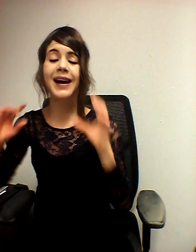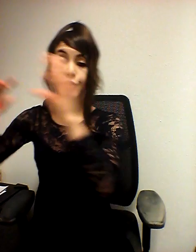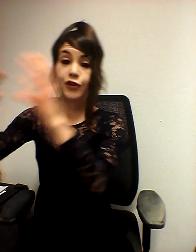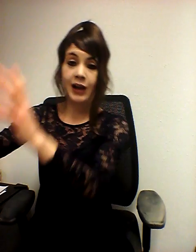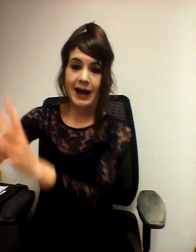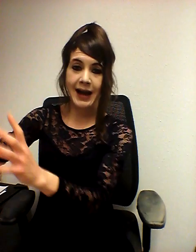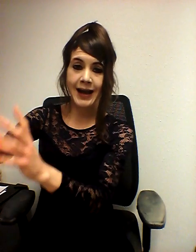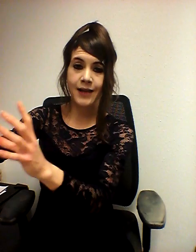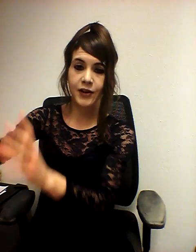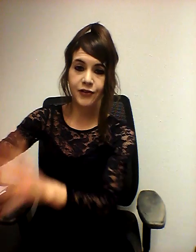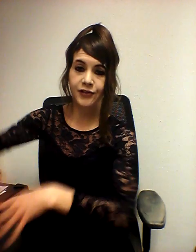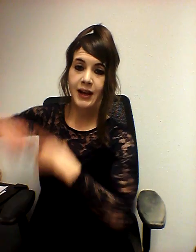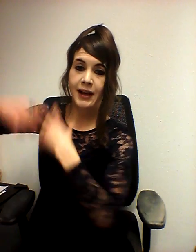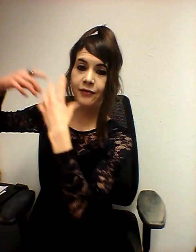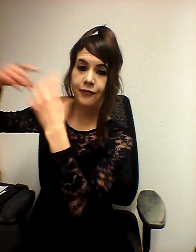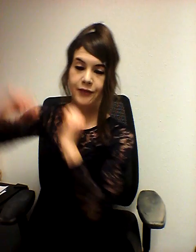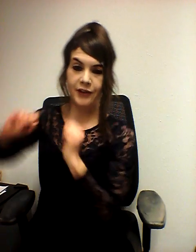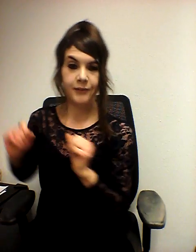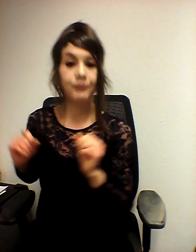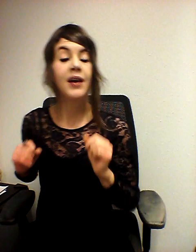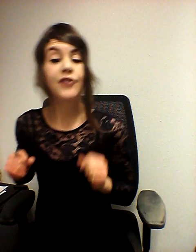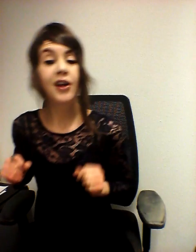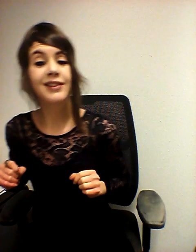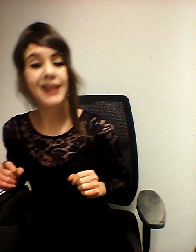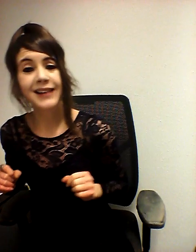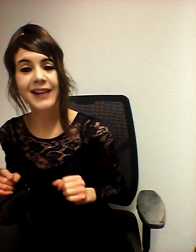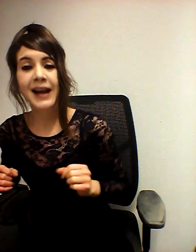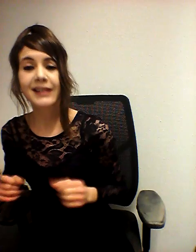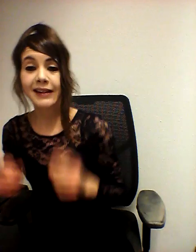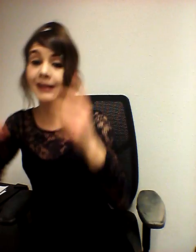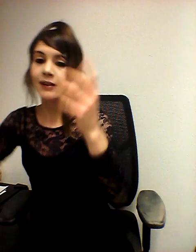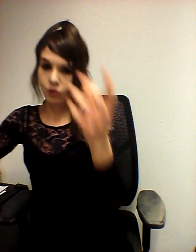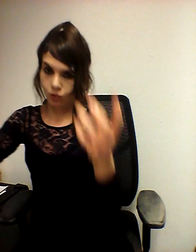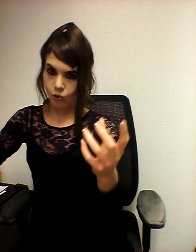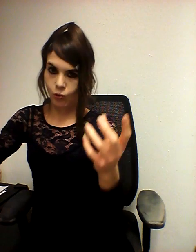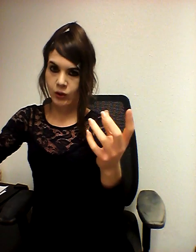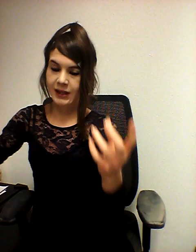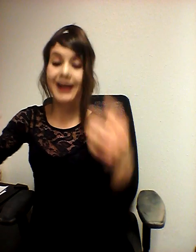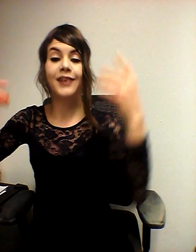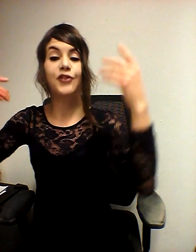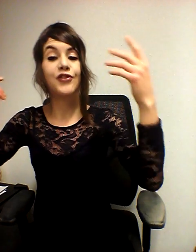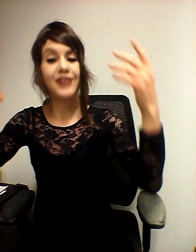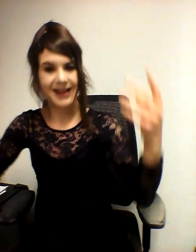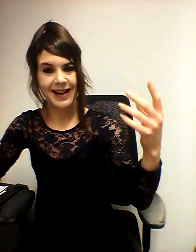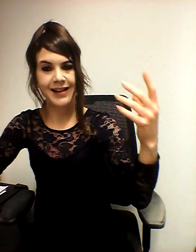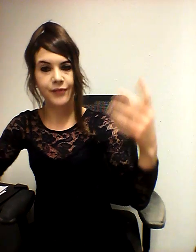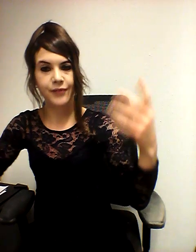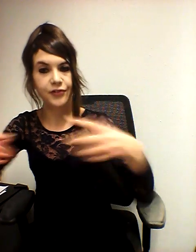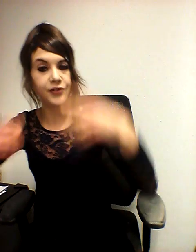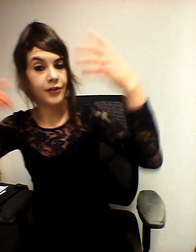koolhydraten eiwitten En vetten dan laat jij die koolhydraten eiwitten